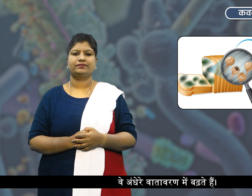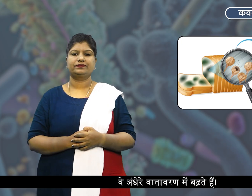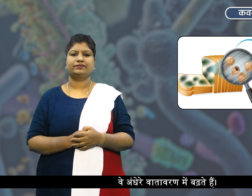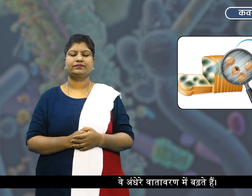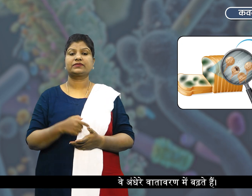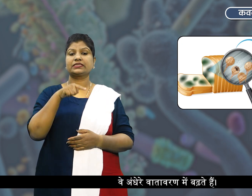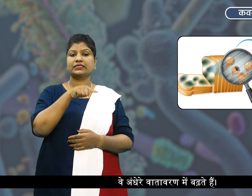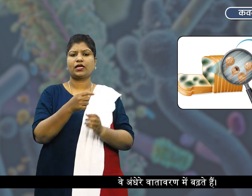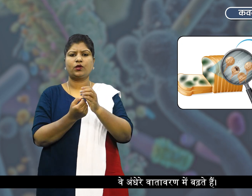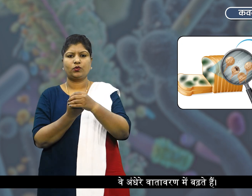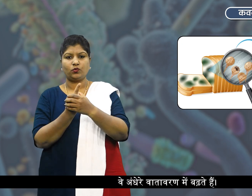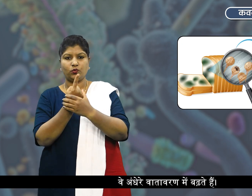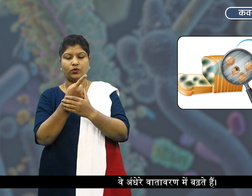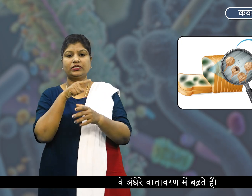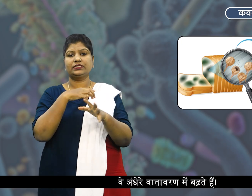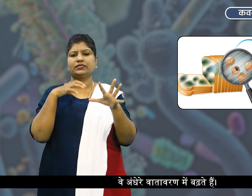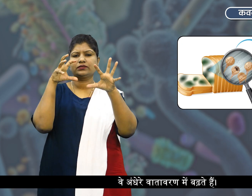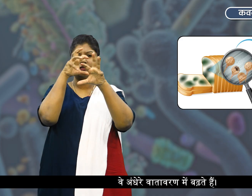वे अंधेरे वातावरण में बढ़ते हैं।